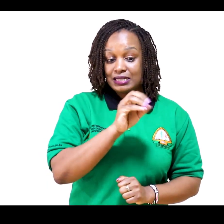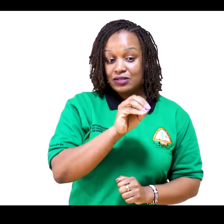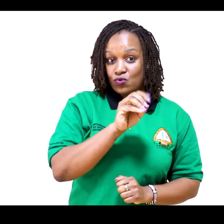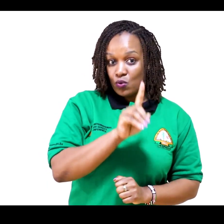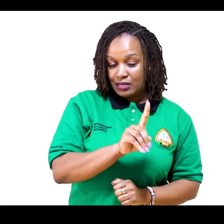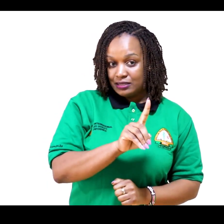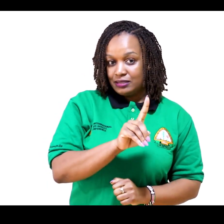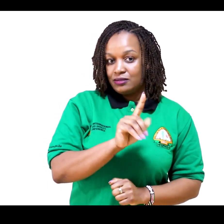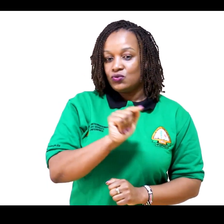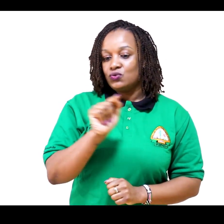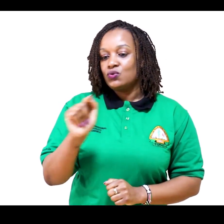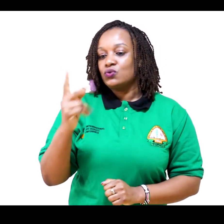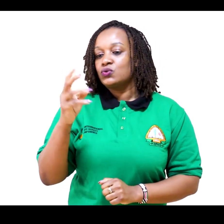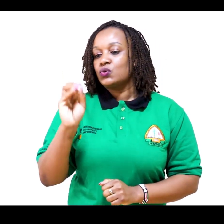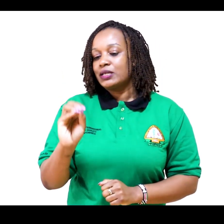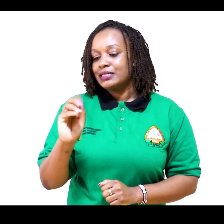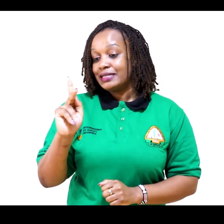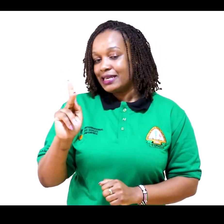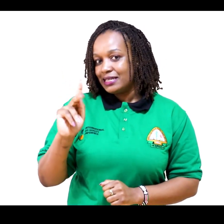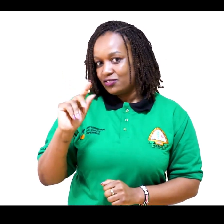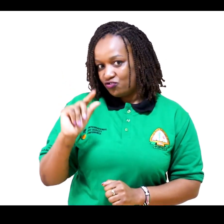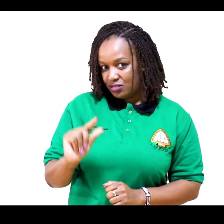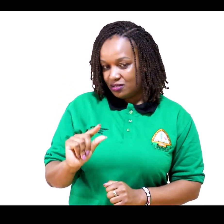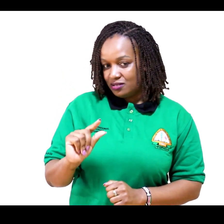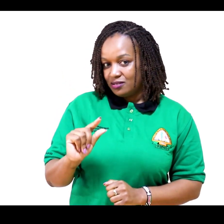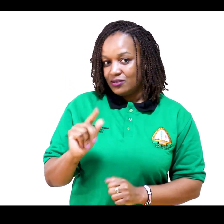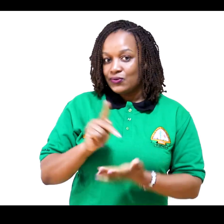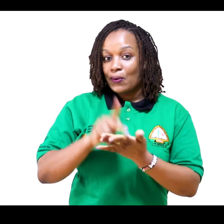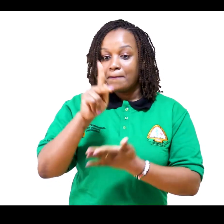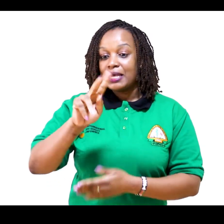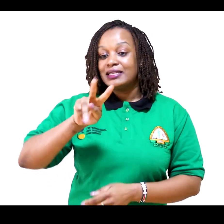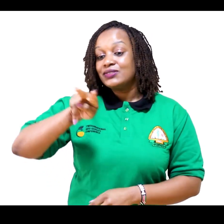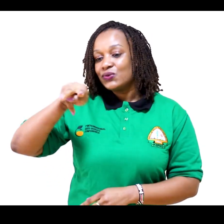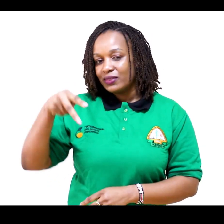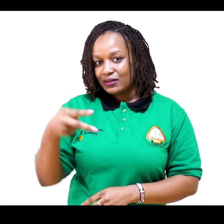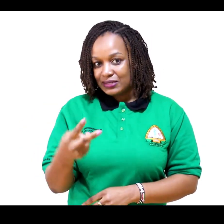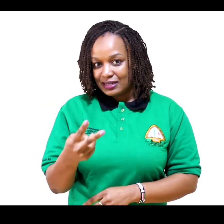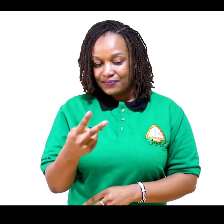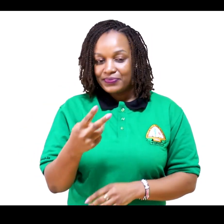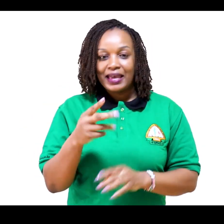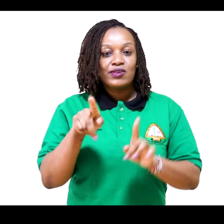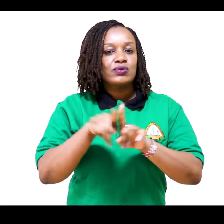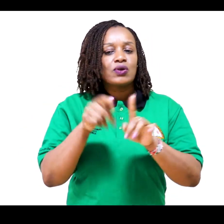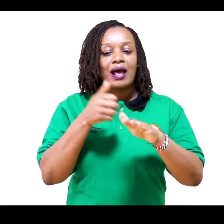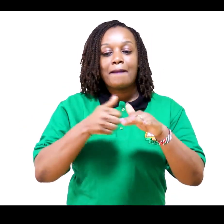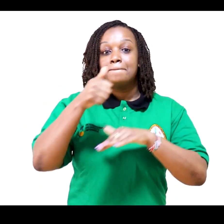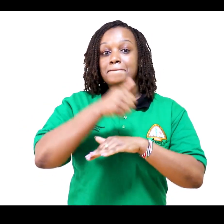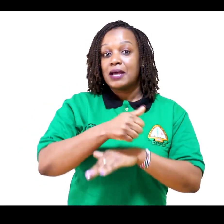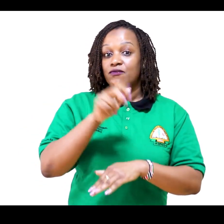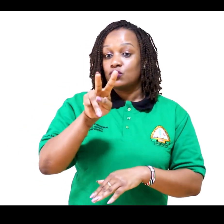1,000. 10,001 hadi 20,000 kilo shilingi 2,000 na